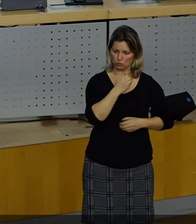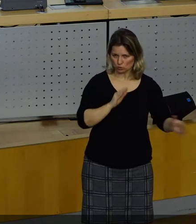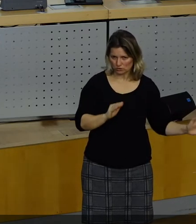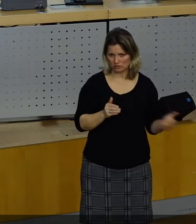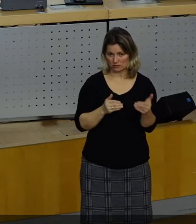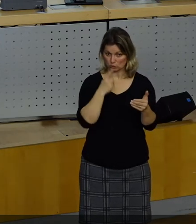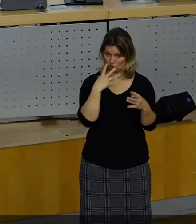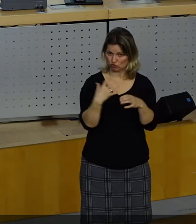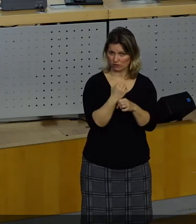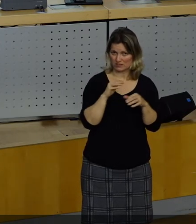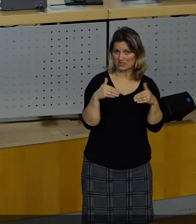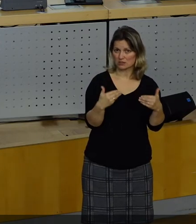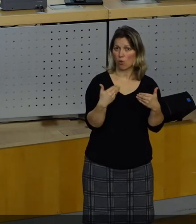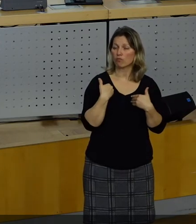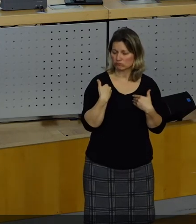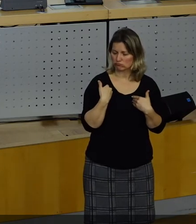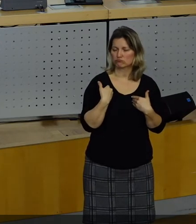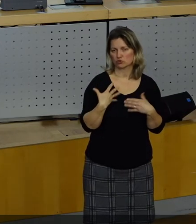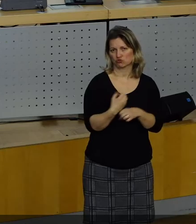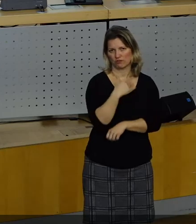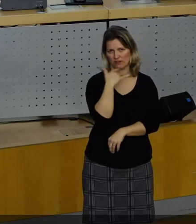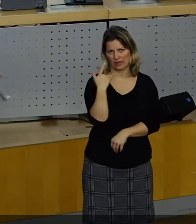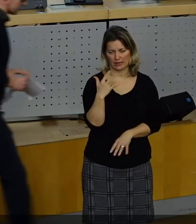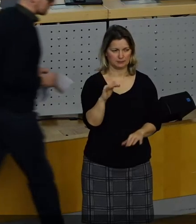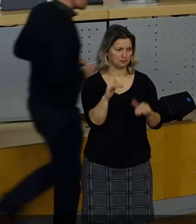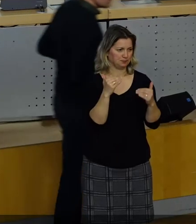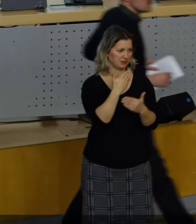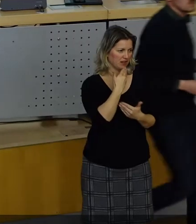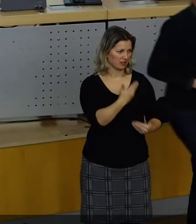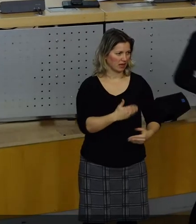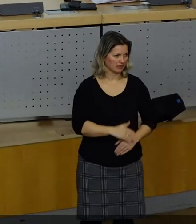schon mal einen ganz guten Schritt weiter. Vielen Dank.